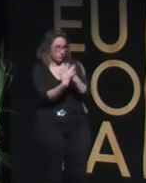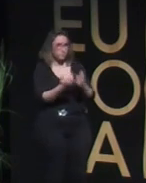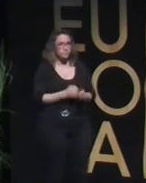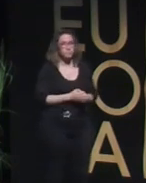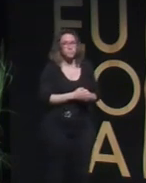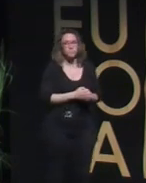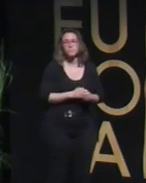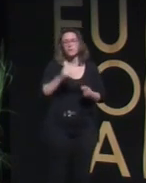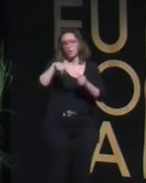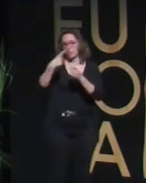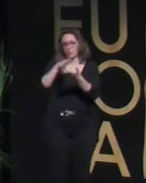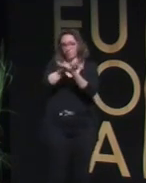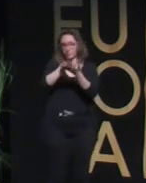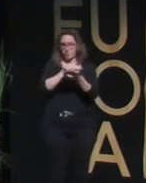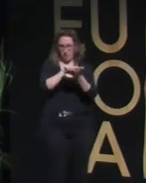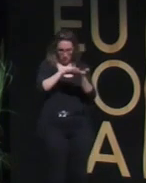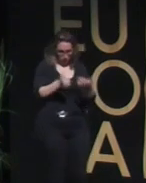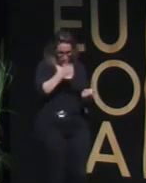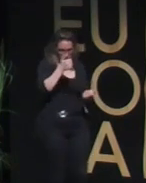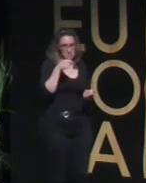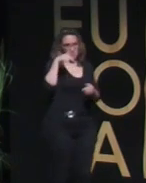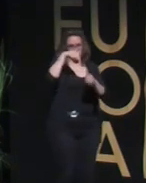lío, porque me va a pasar a los adolescentes.